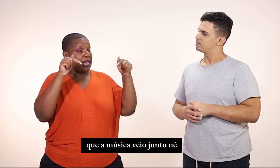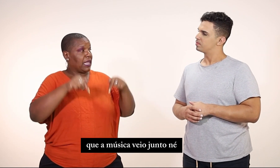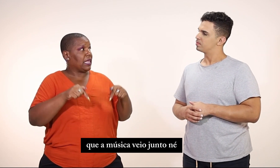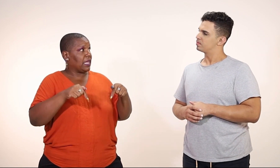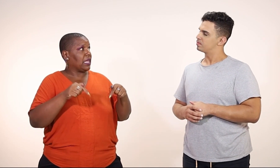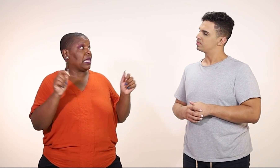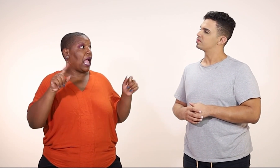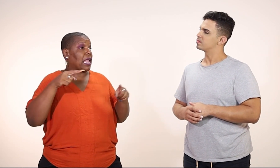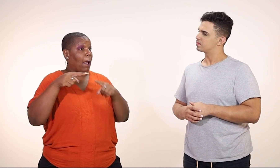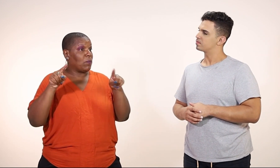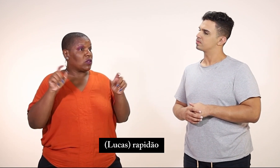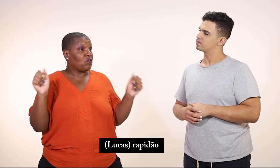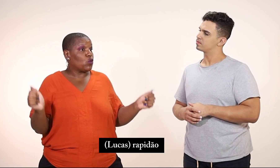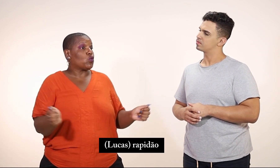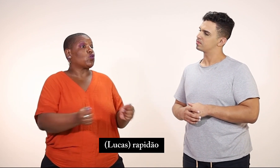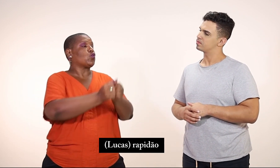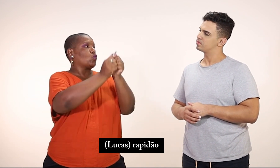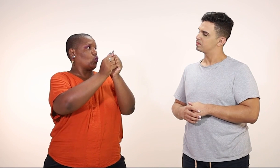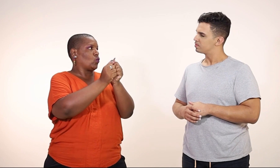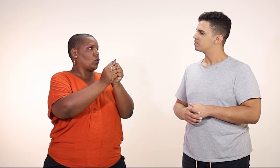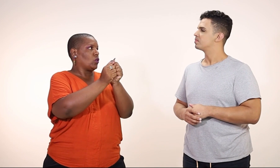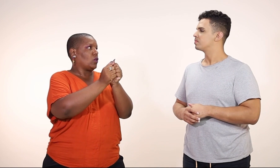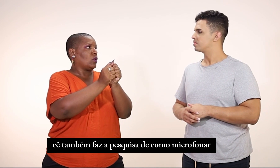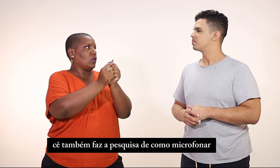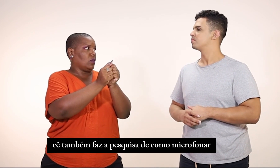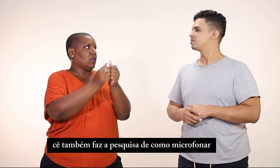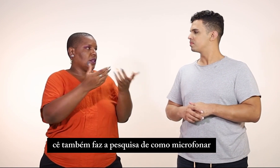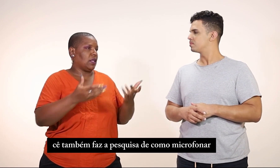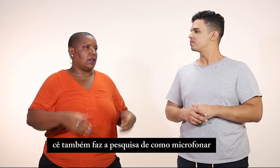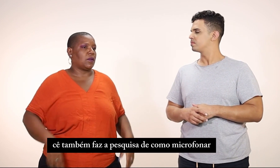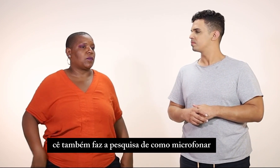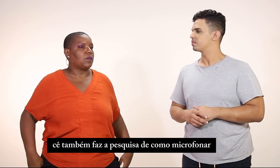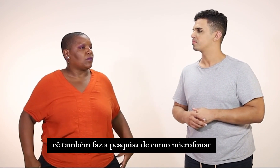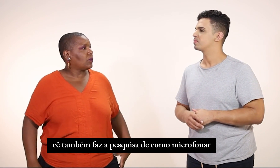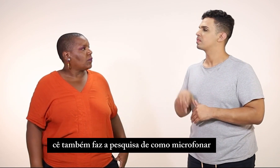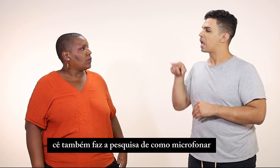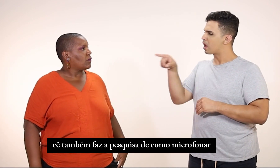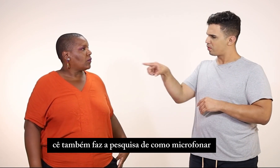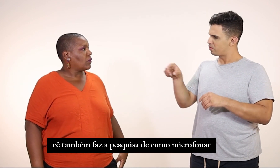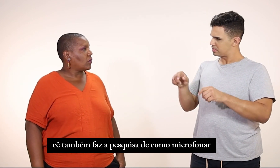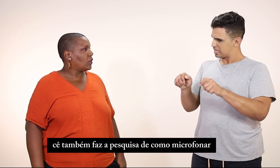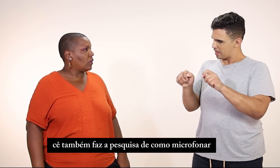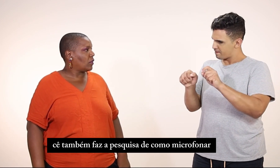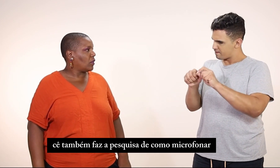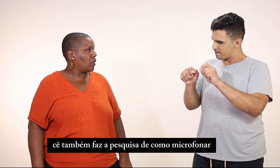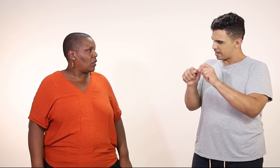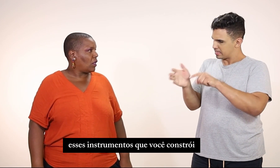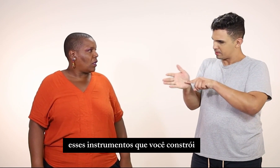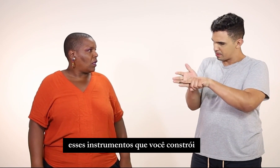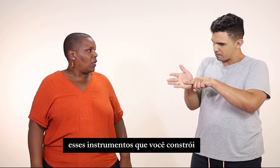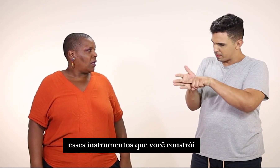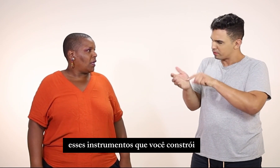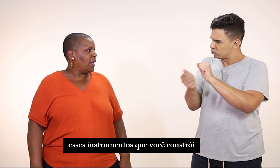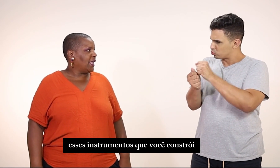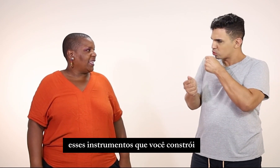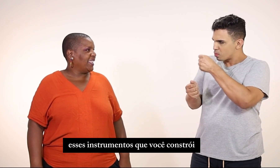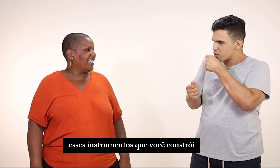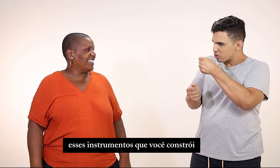né? Mas... Rapidão, você também faz a pesquisa de como microfonar esses instrumentos que você